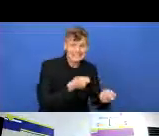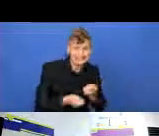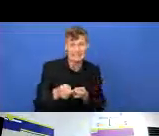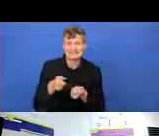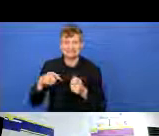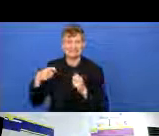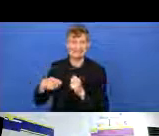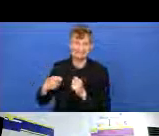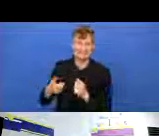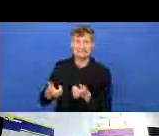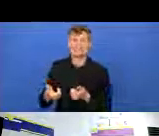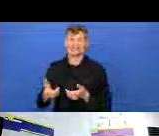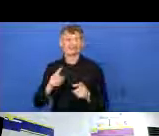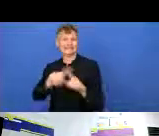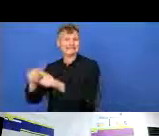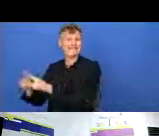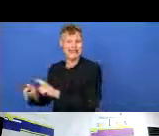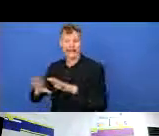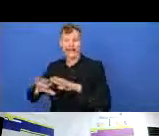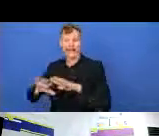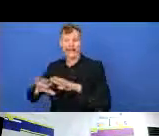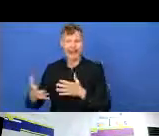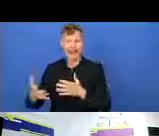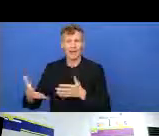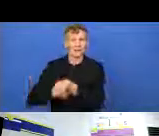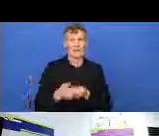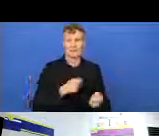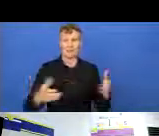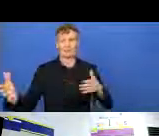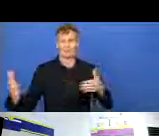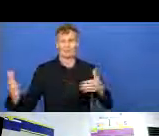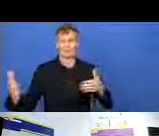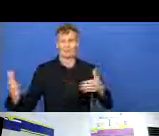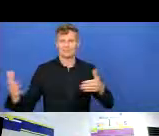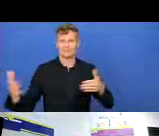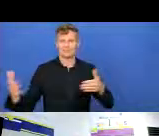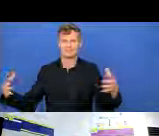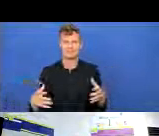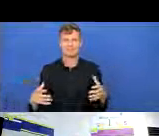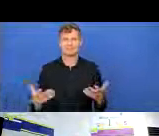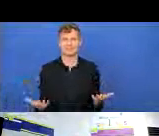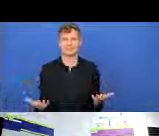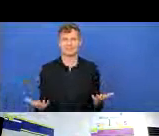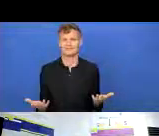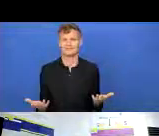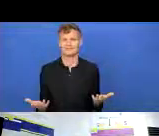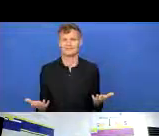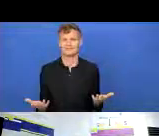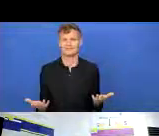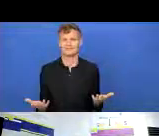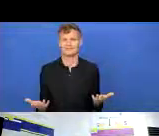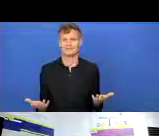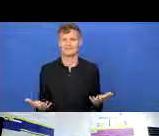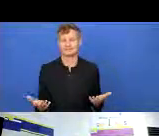à répondre aux besoins développementaux de tous et de toutes. Puisque l'approche